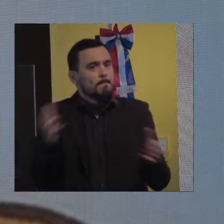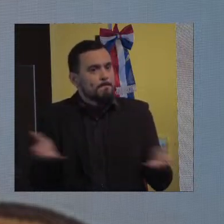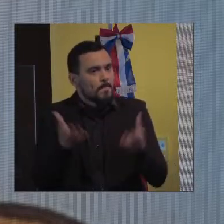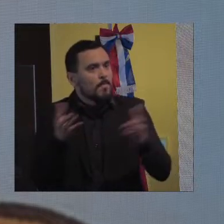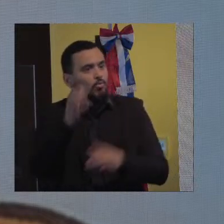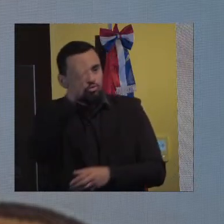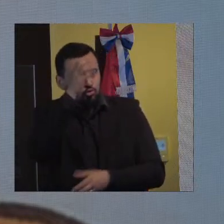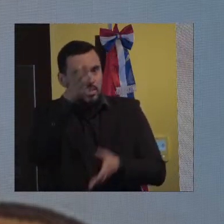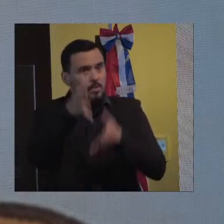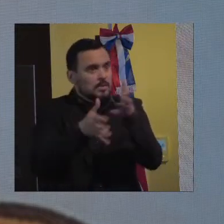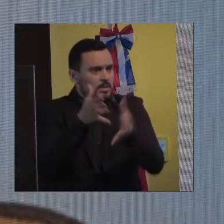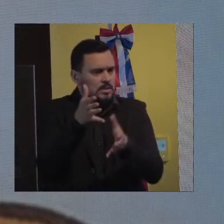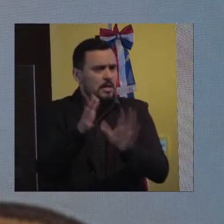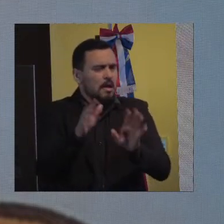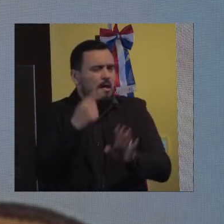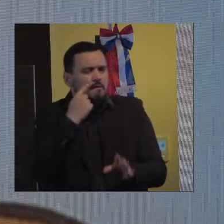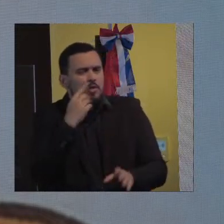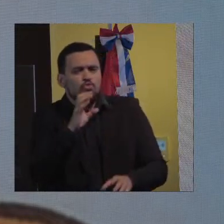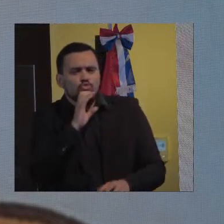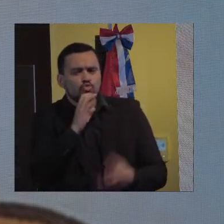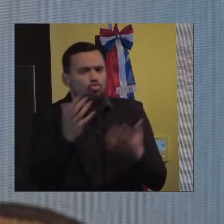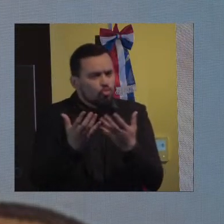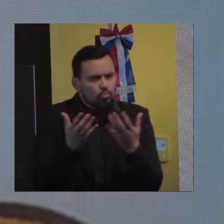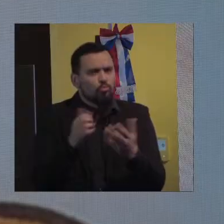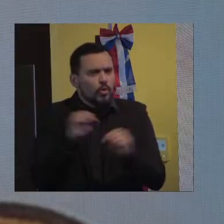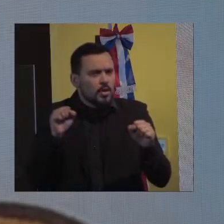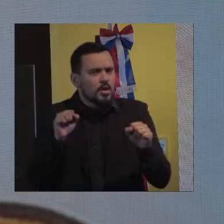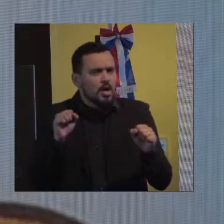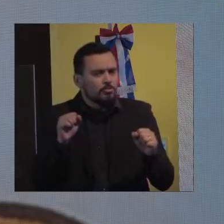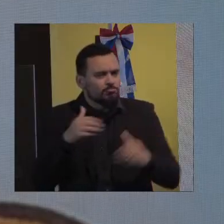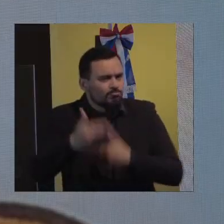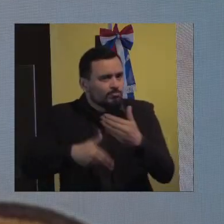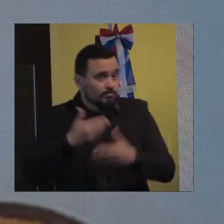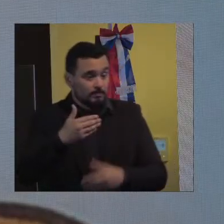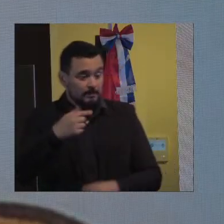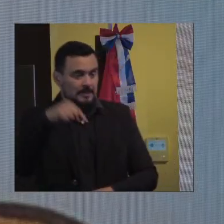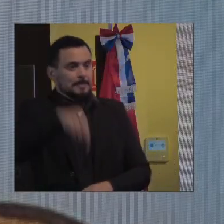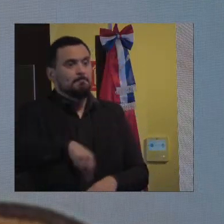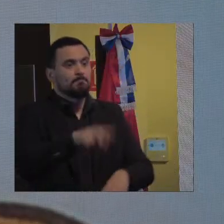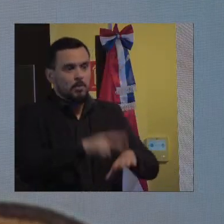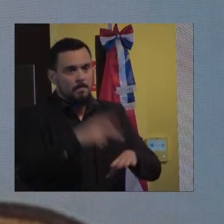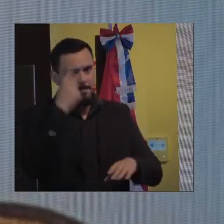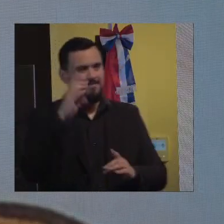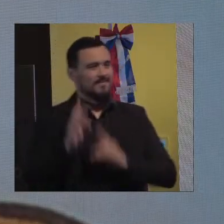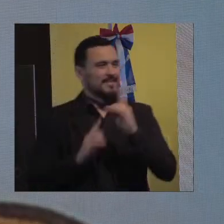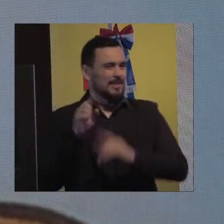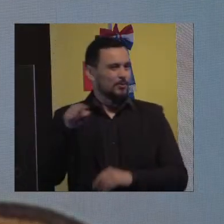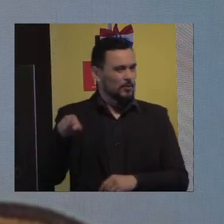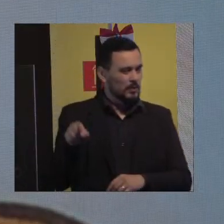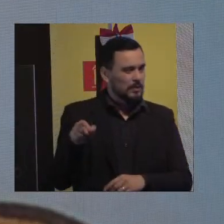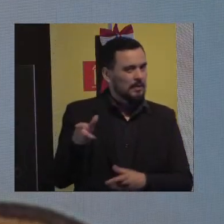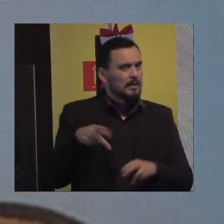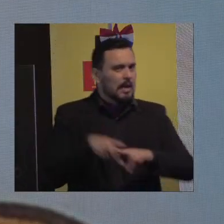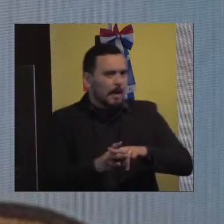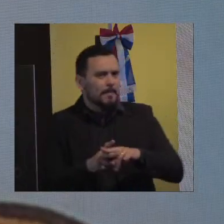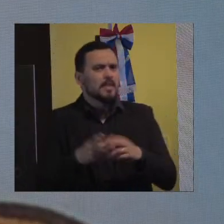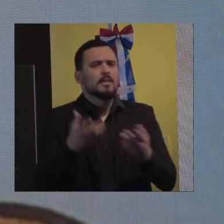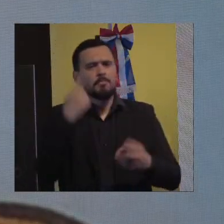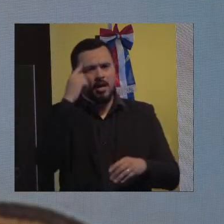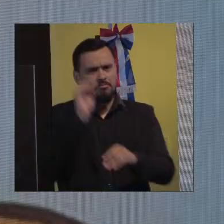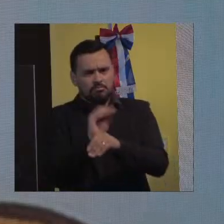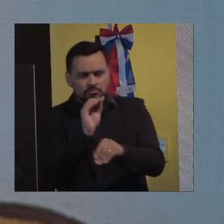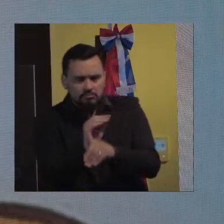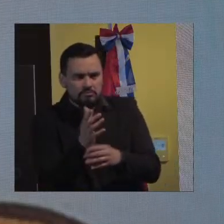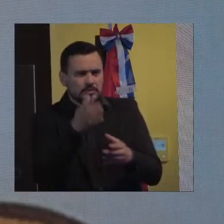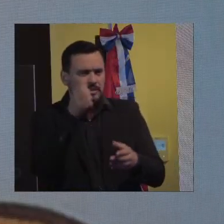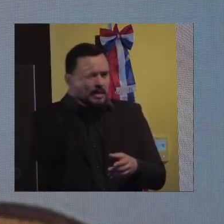señas nacionales. Trataremos de ver cómo podemos llegar también y a Paraguay para desarrollar herramientas pedagógicas